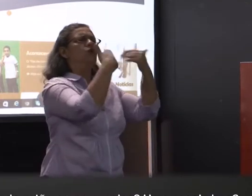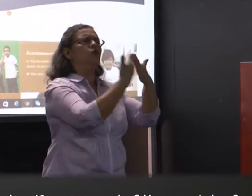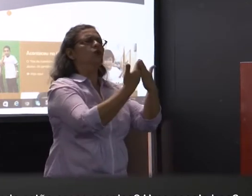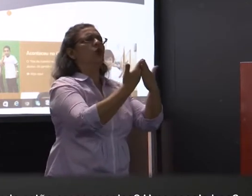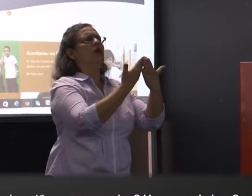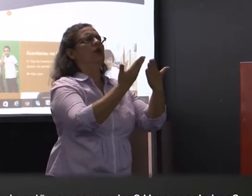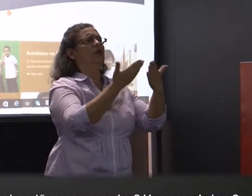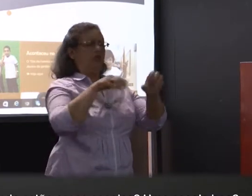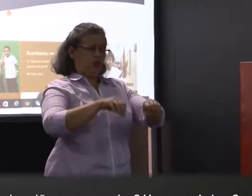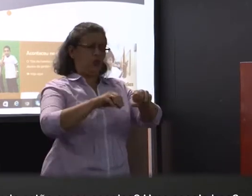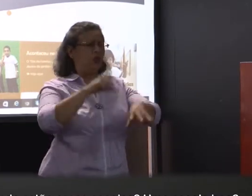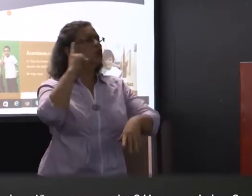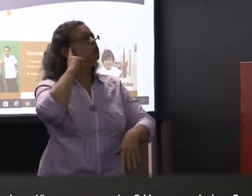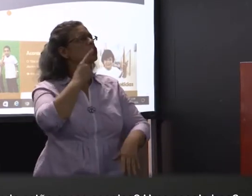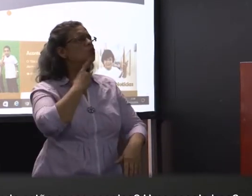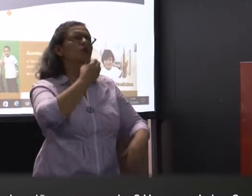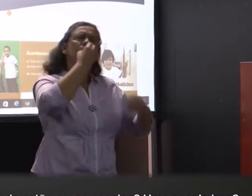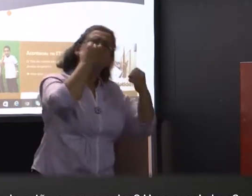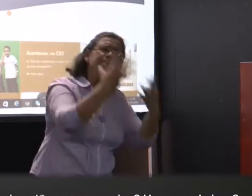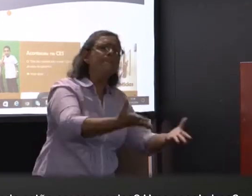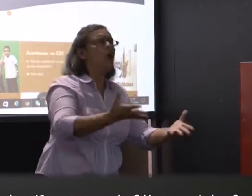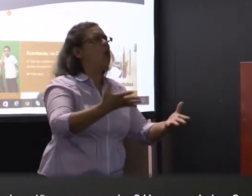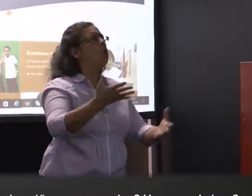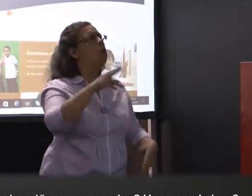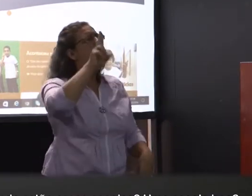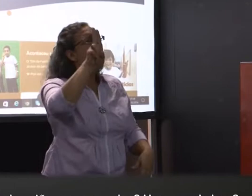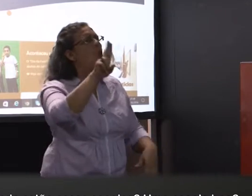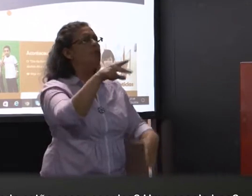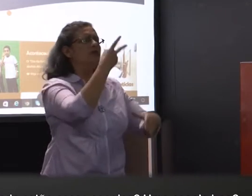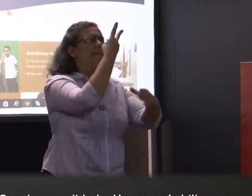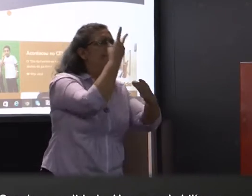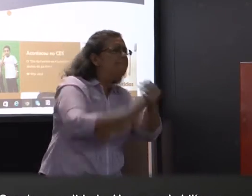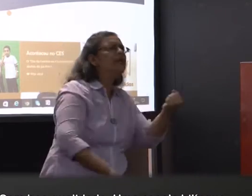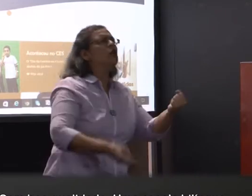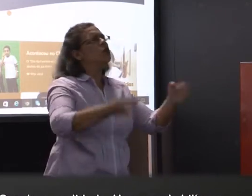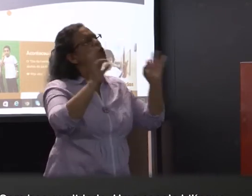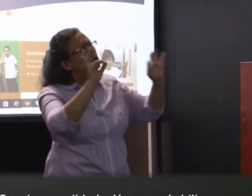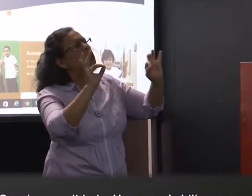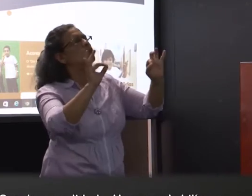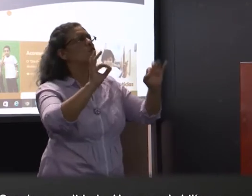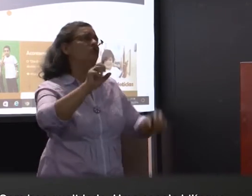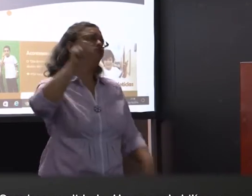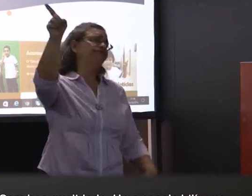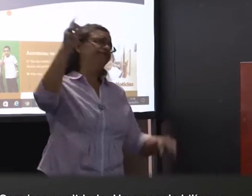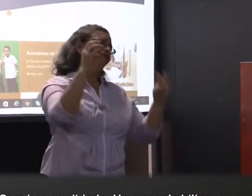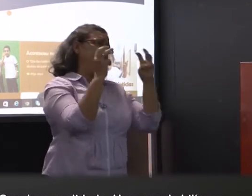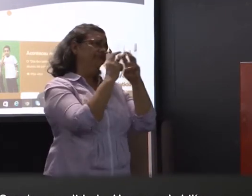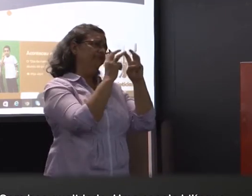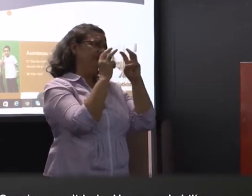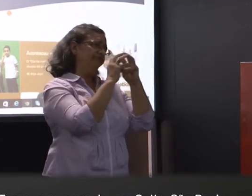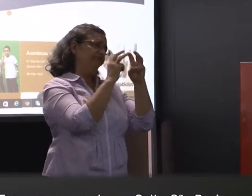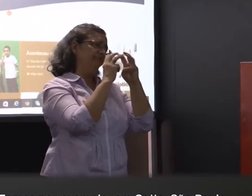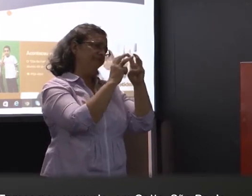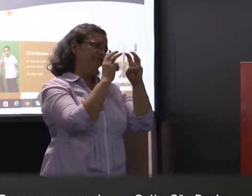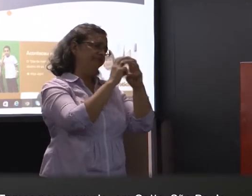Onde estão essas escolas? Uma escola boa, com boa qualidade, uma escola bilíngue. Temos, por